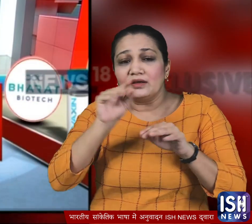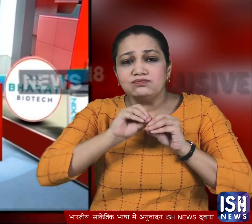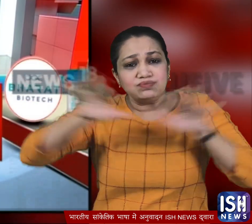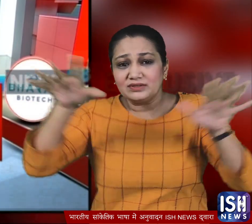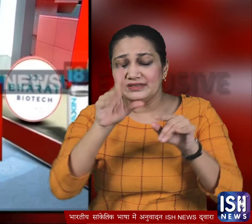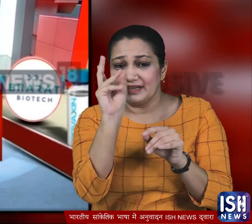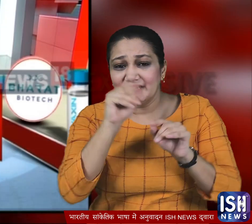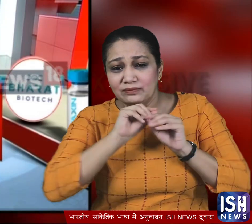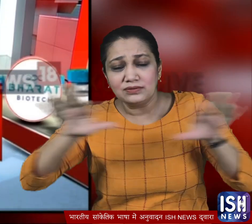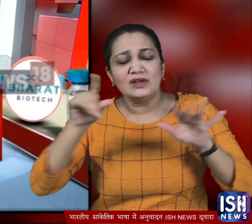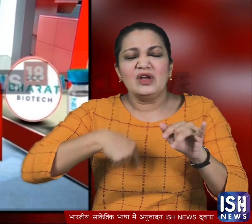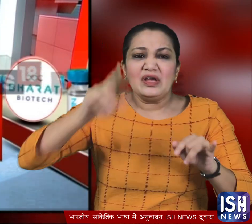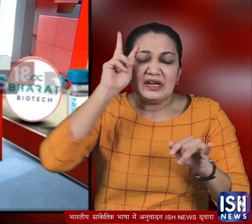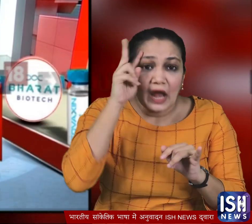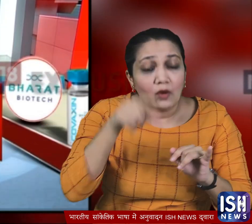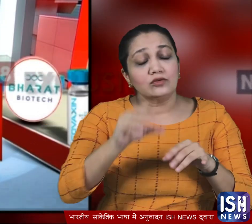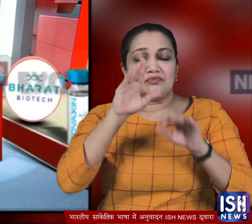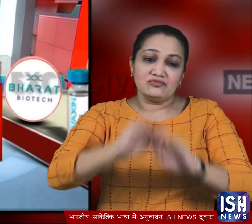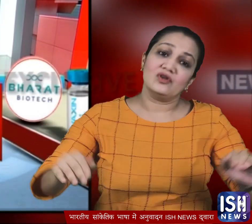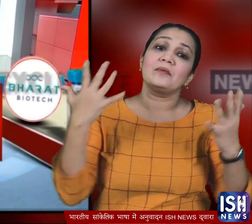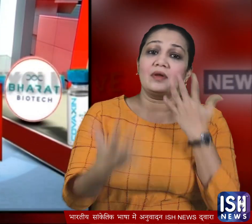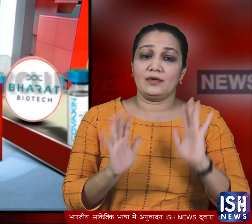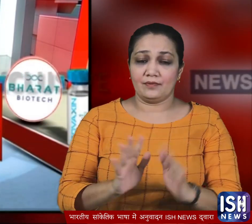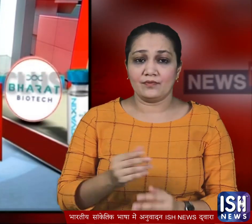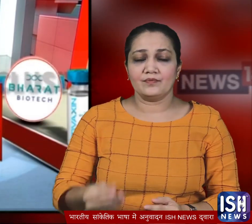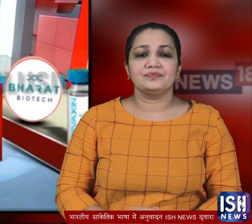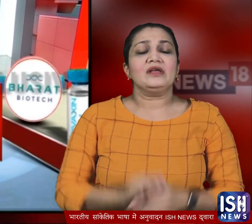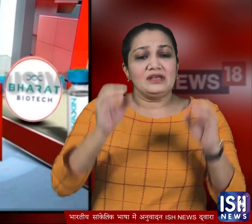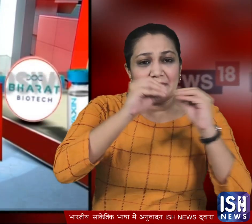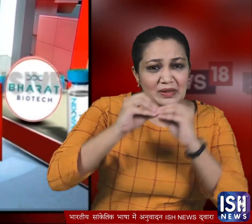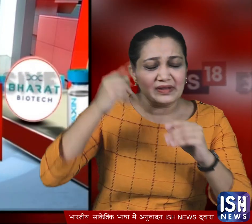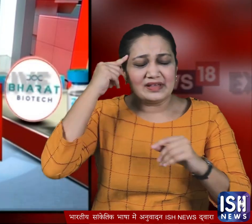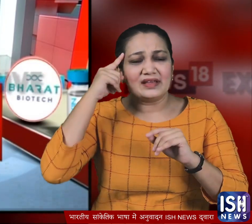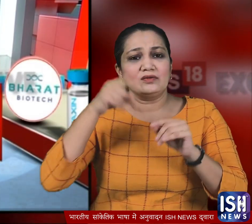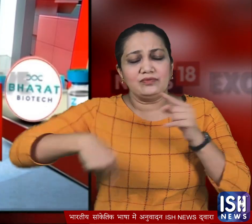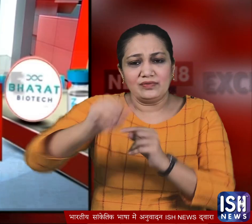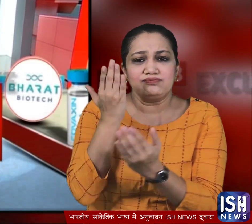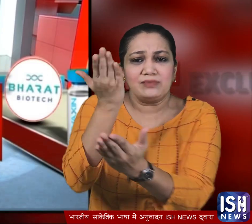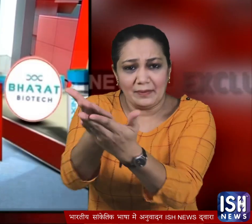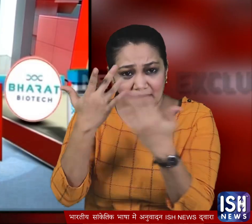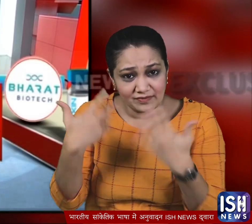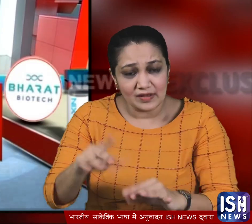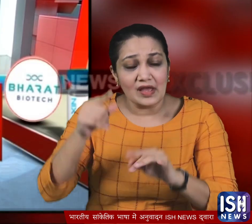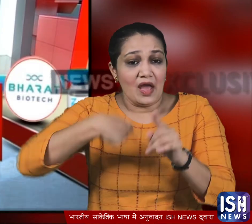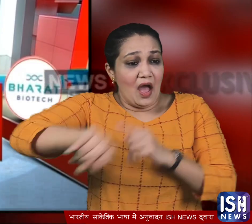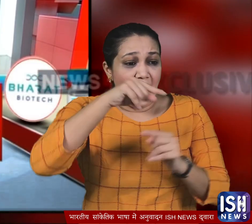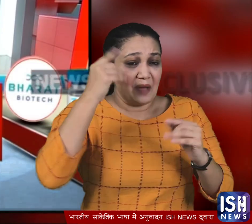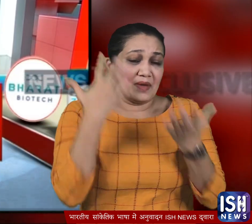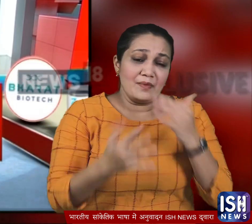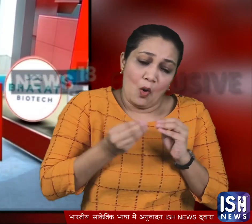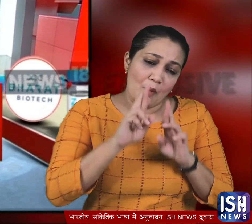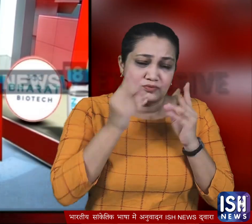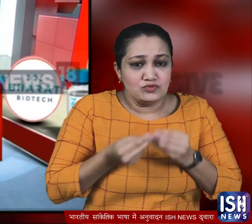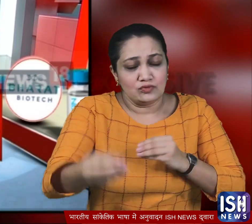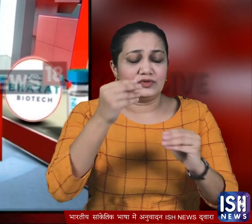में बच्चों के आने का खतरा बताया जा रहा है। ऐसे में भारत बायोटेक एक्सपर्ट पैनल की इजाजत मिलने के बाद अब